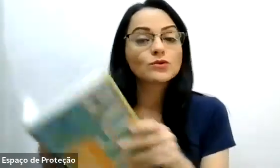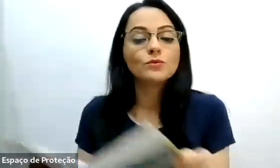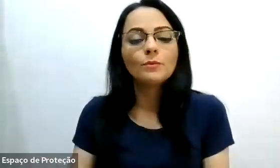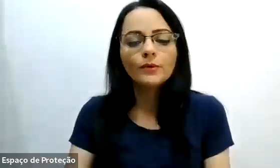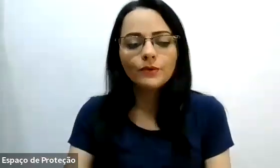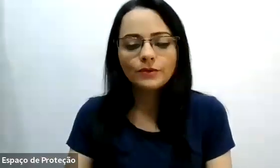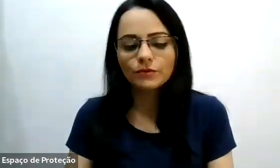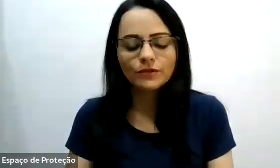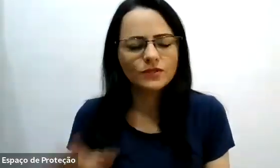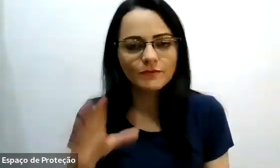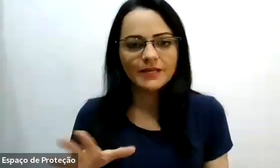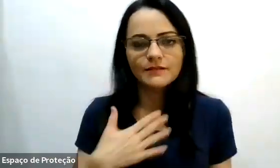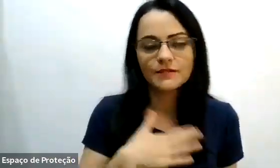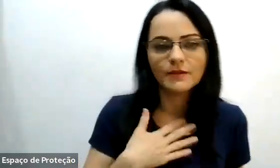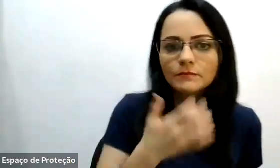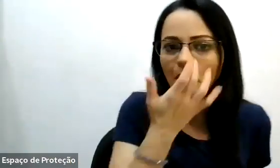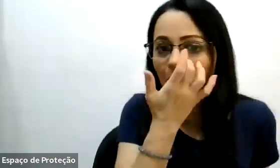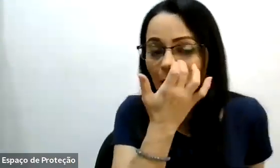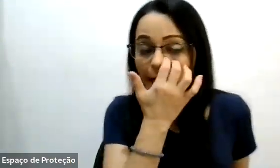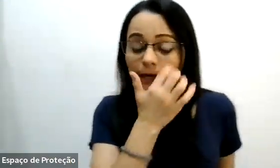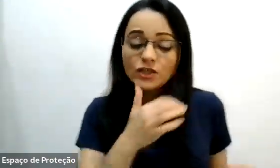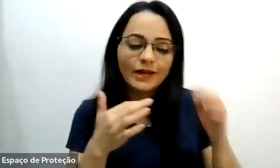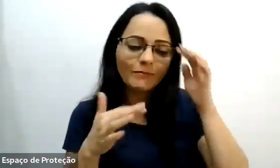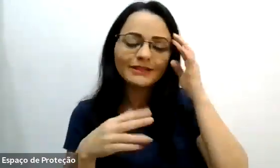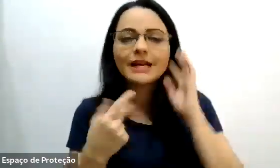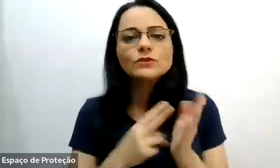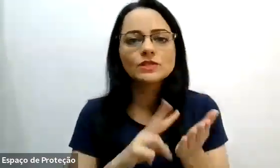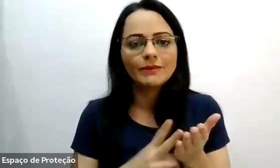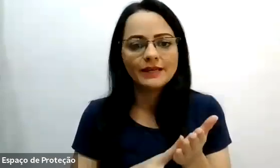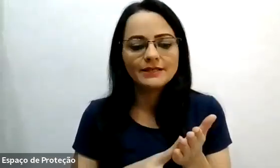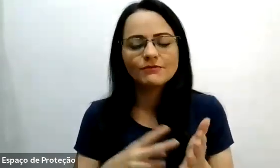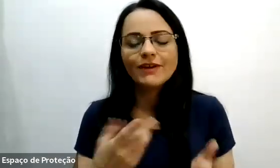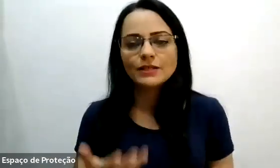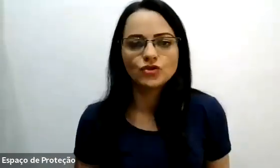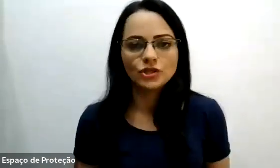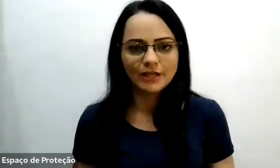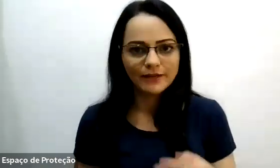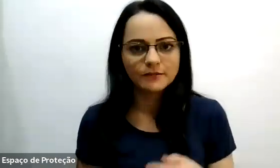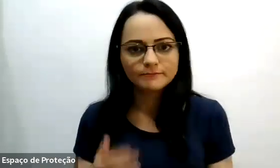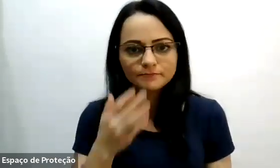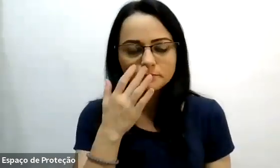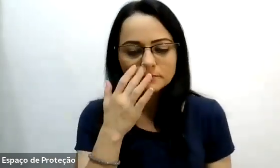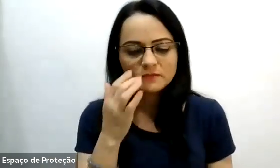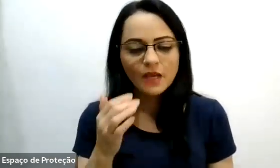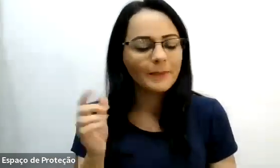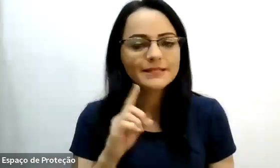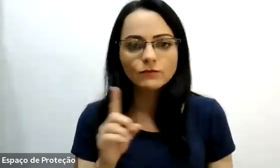Gosto muito, tô gostando demais dessa versão. Ela já é uma tradução mais fácil de entender, mas não fugiu